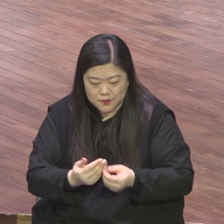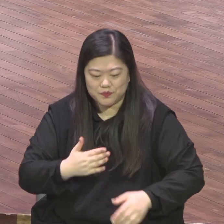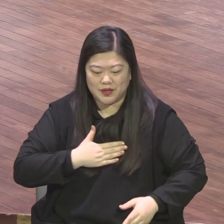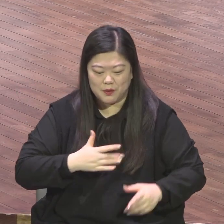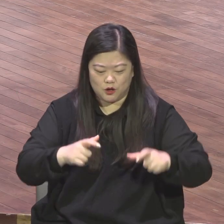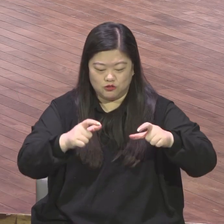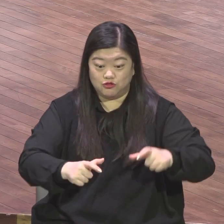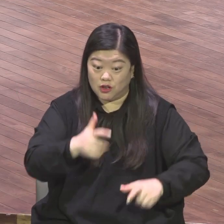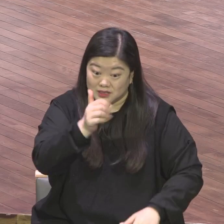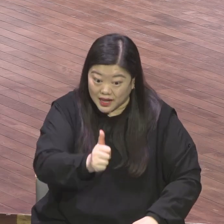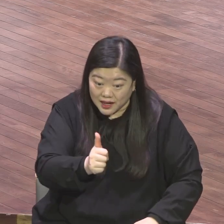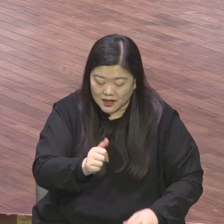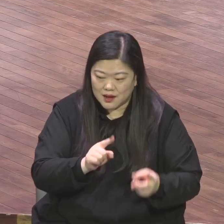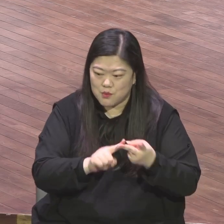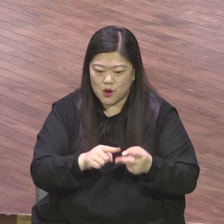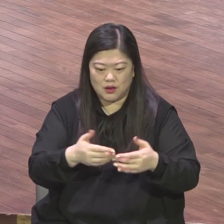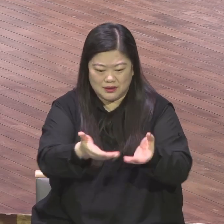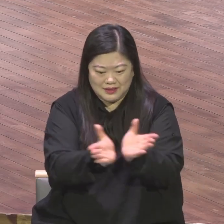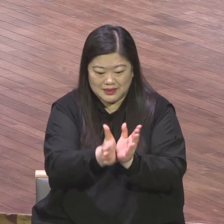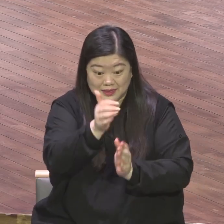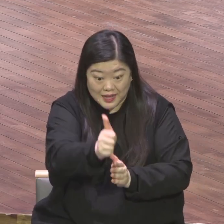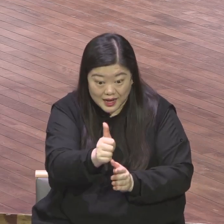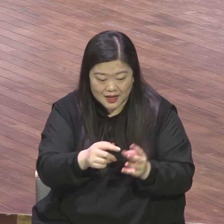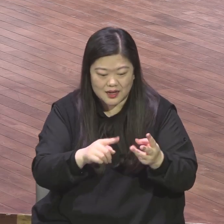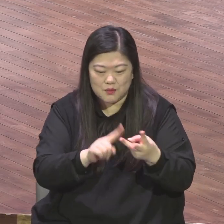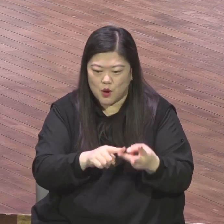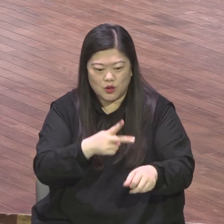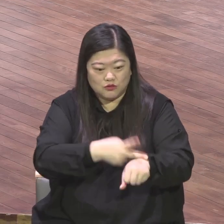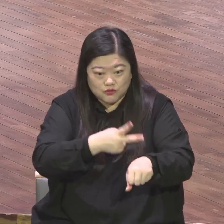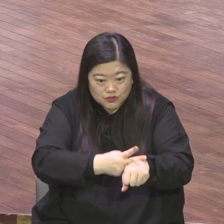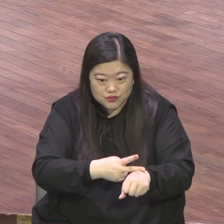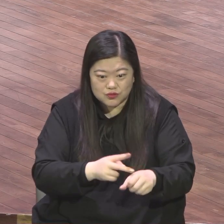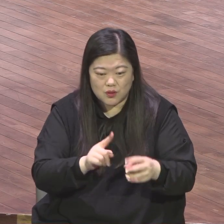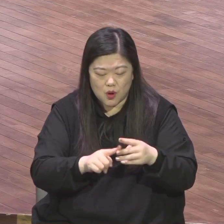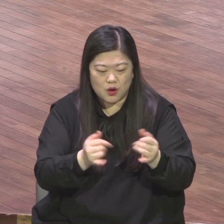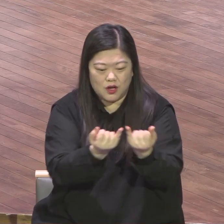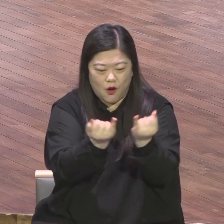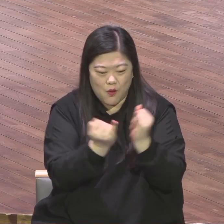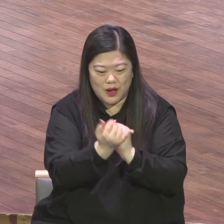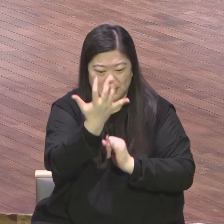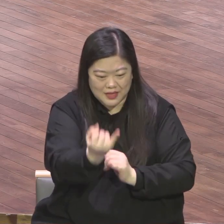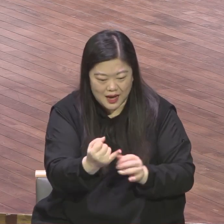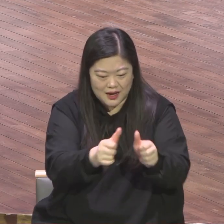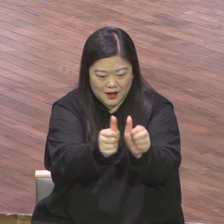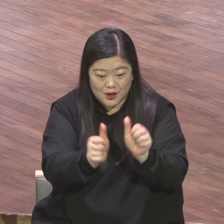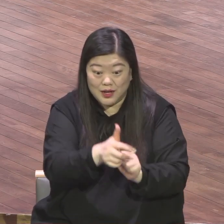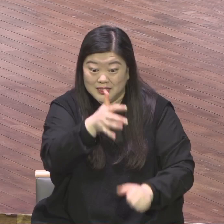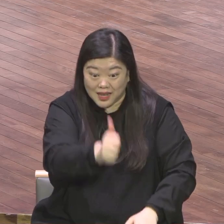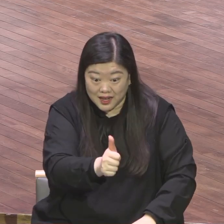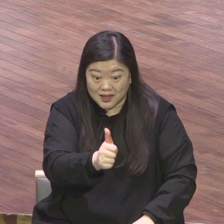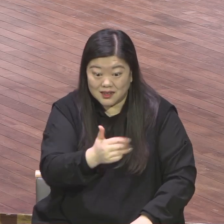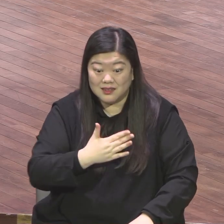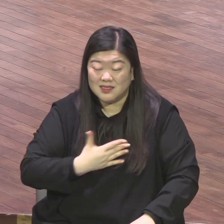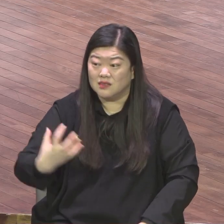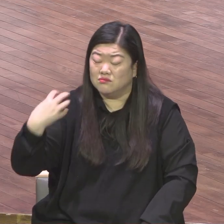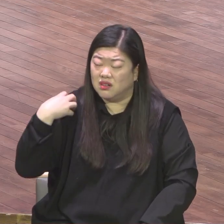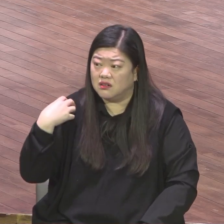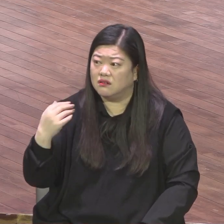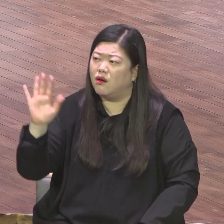내가 반교사를 맡았습니다. 내가 회장을 맡았습니다. 내가 전도의 임원이 되었습니다. 하나님이여 나는